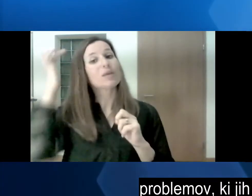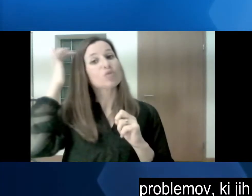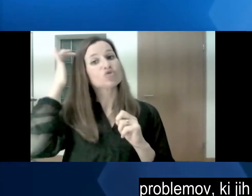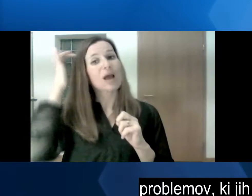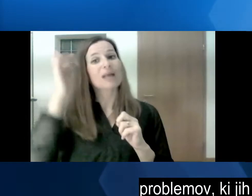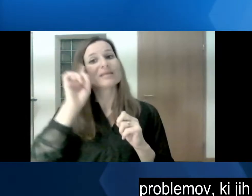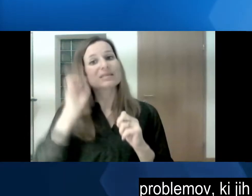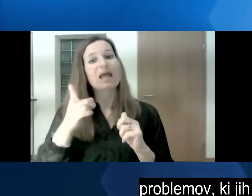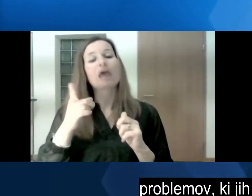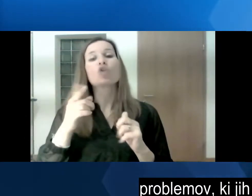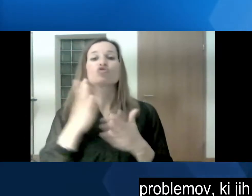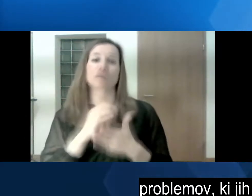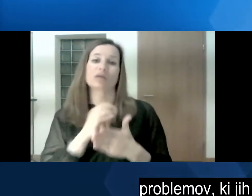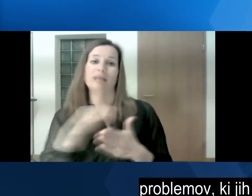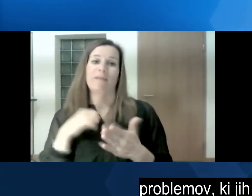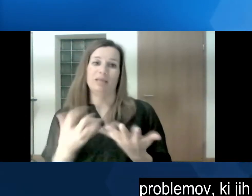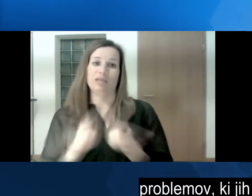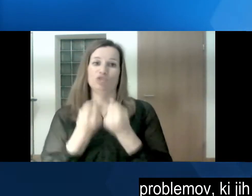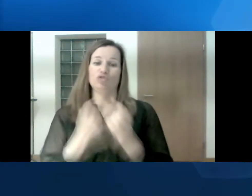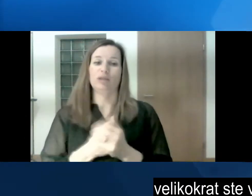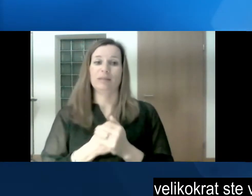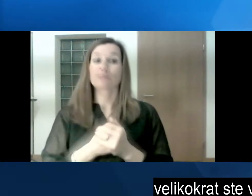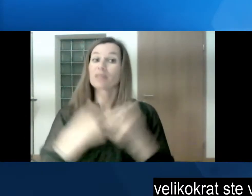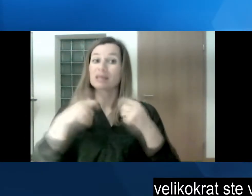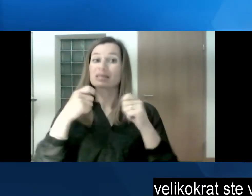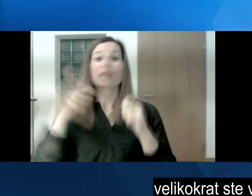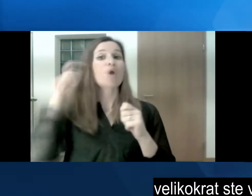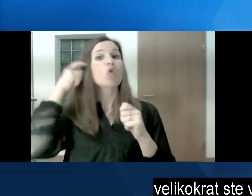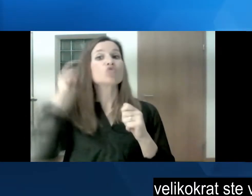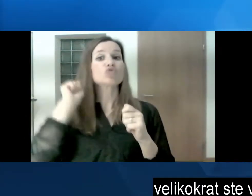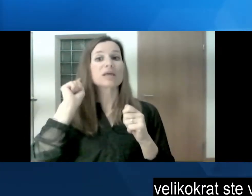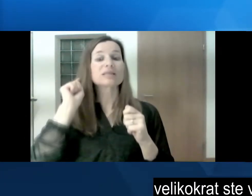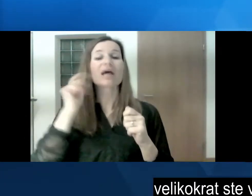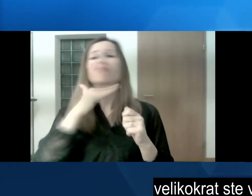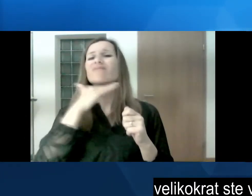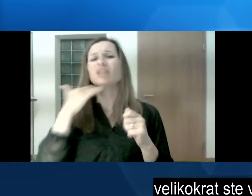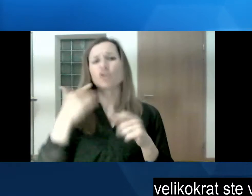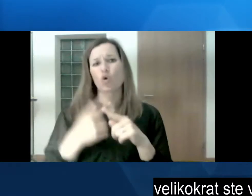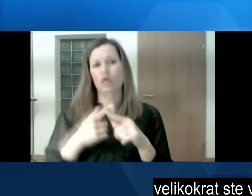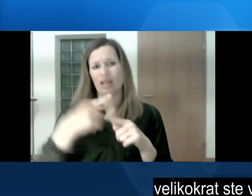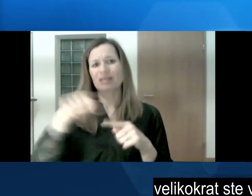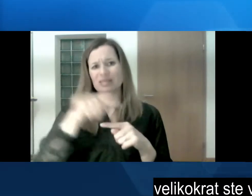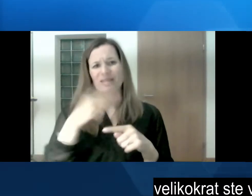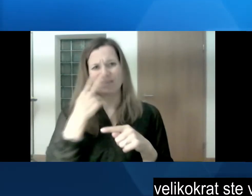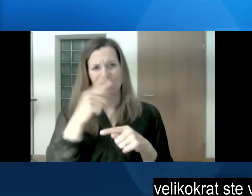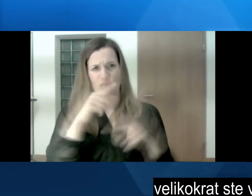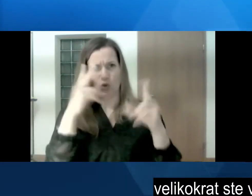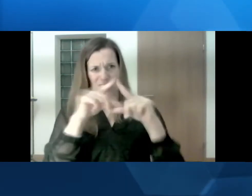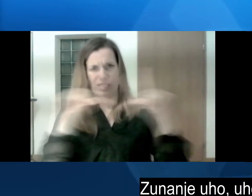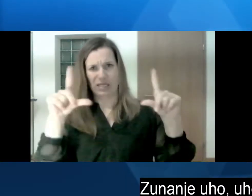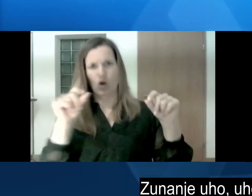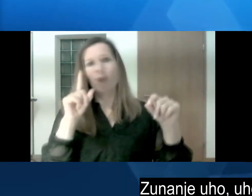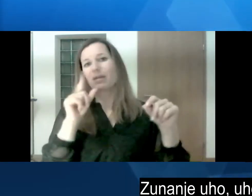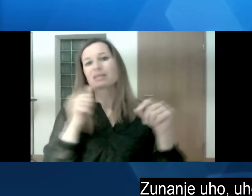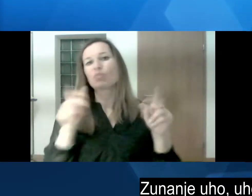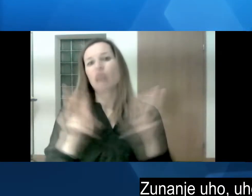rešiti. Zgradba ušesa, velikokrat ste videli to slikco, ampak samo na kratko, da ponovim.